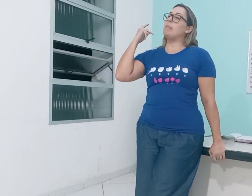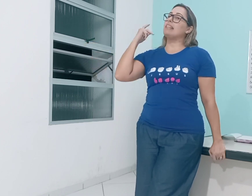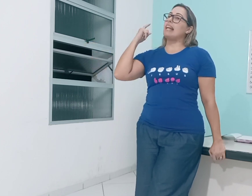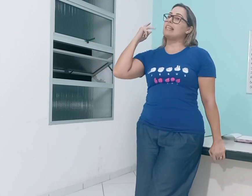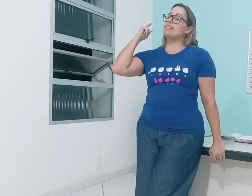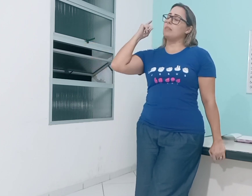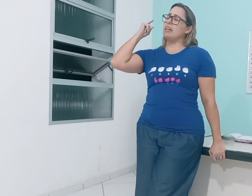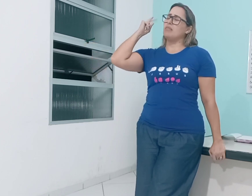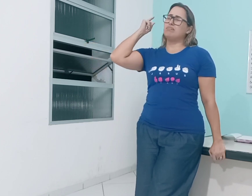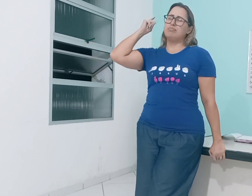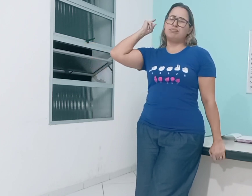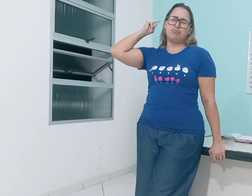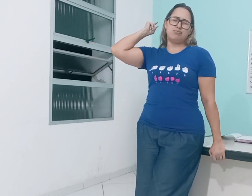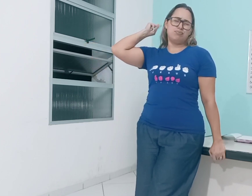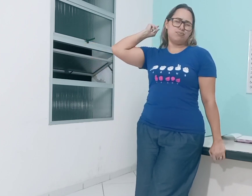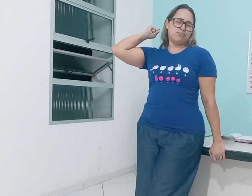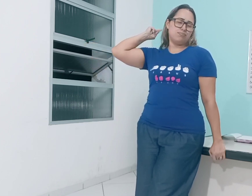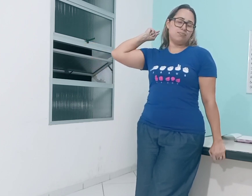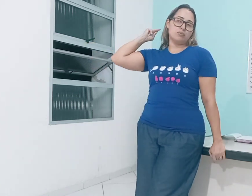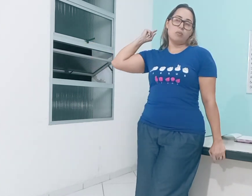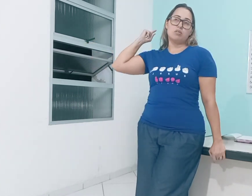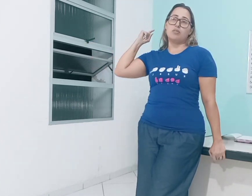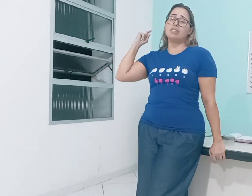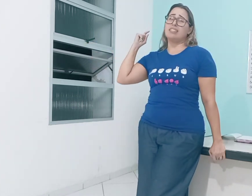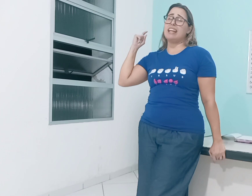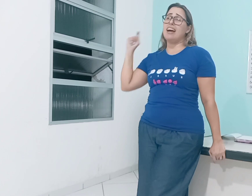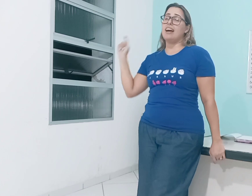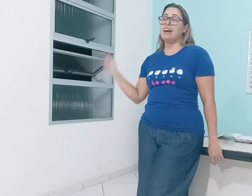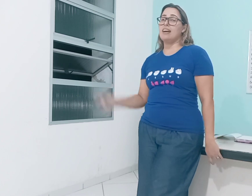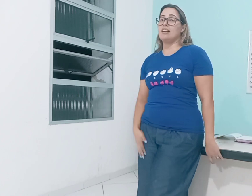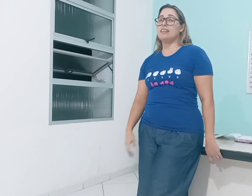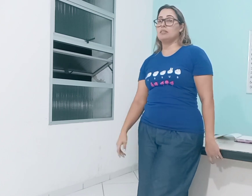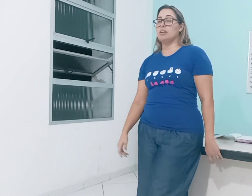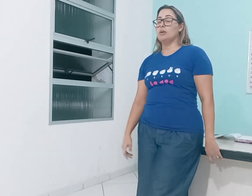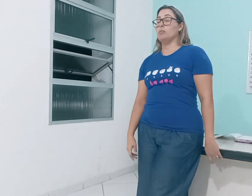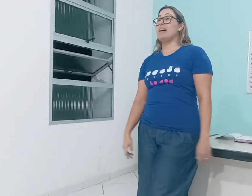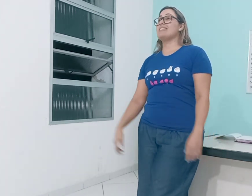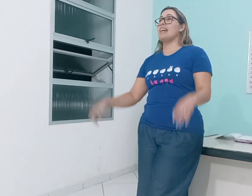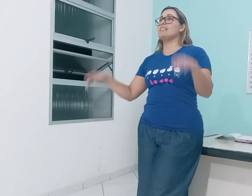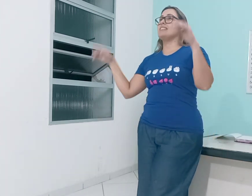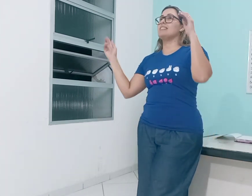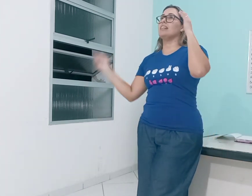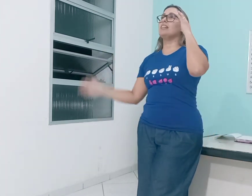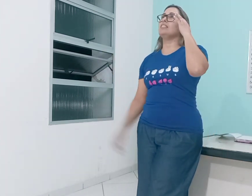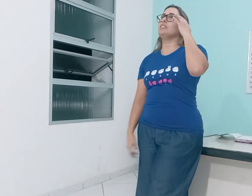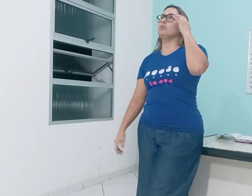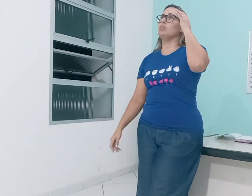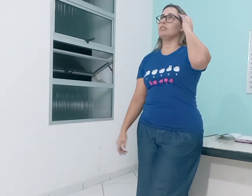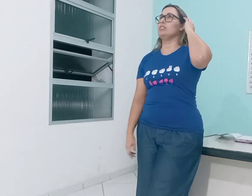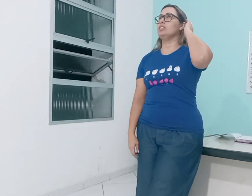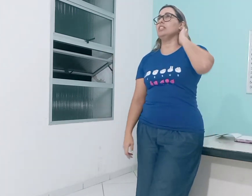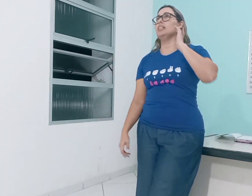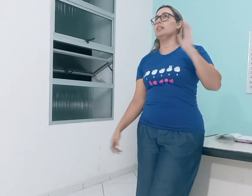para trás também, ó. Como se fosse lá no passado distante, no ano de